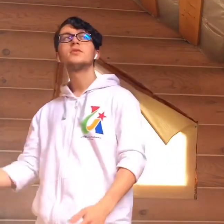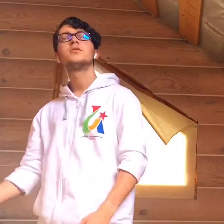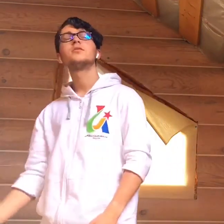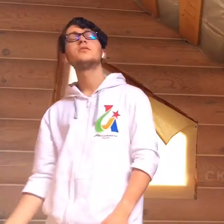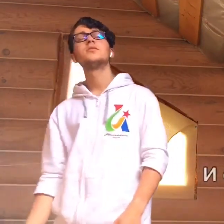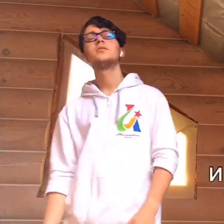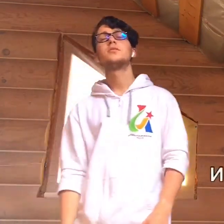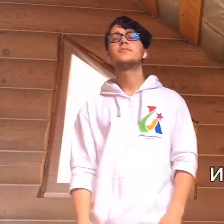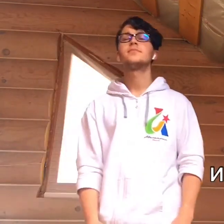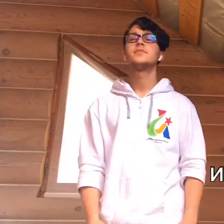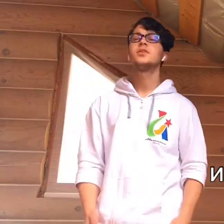и сквозь планеты